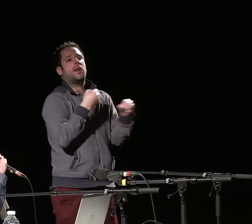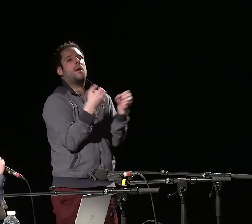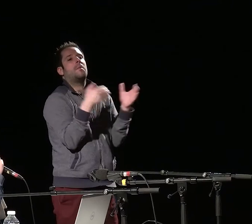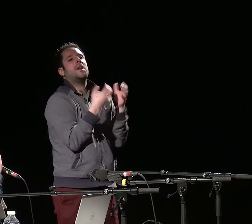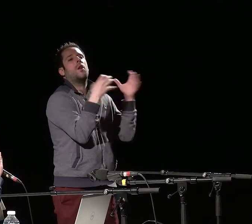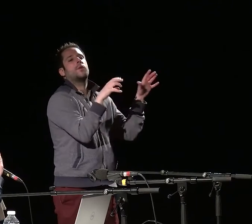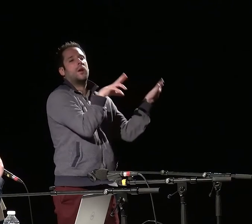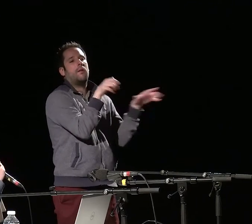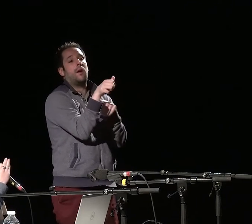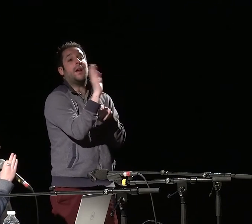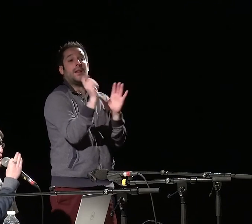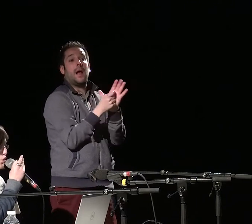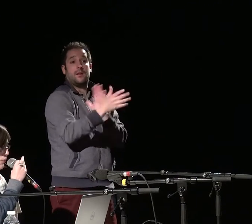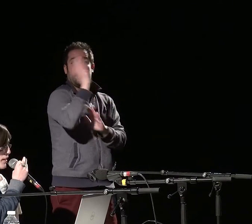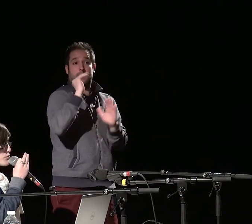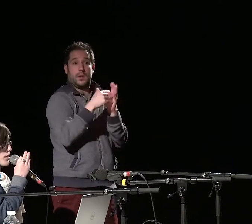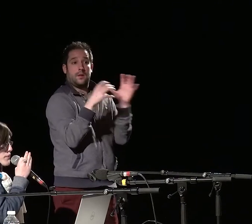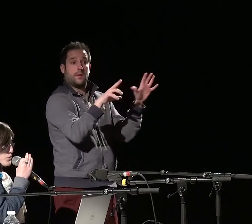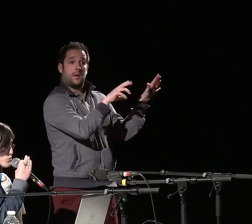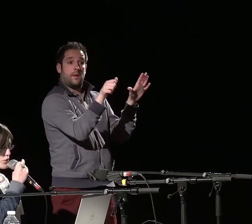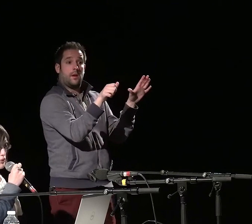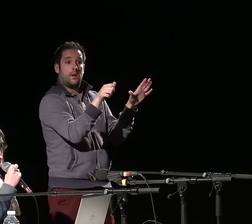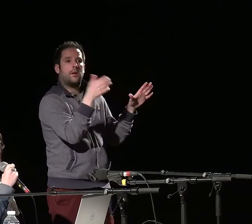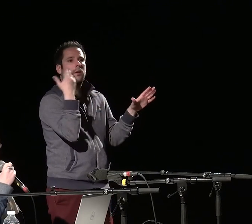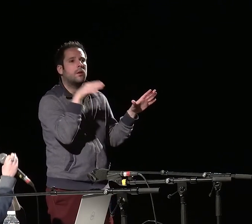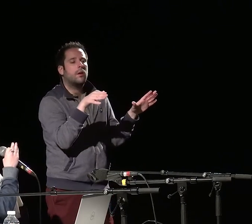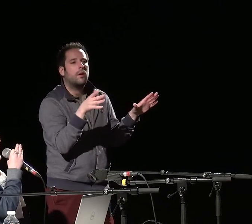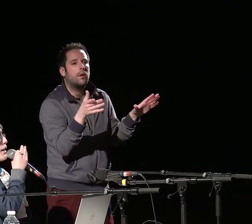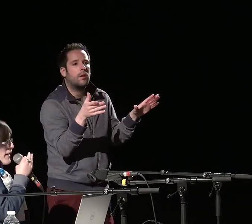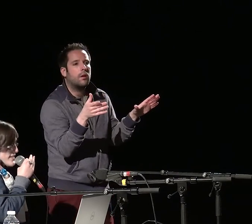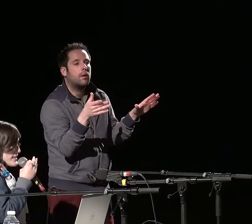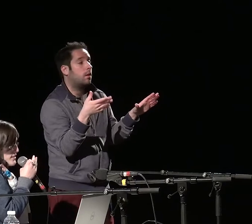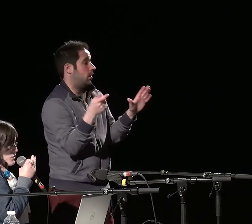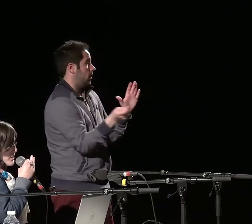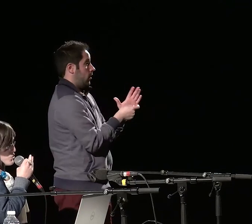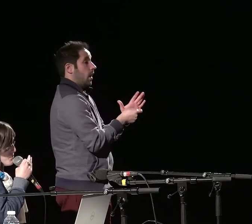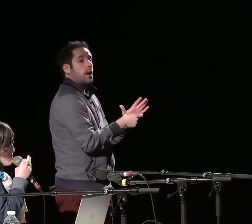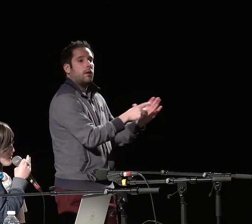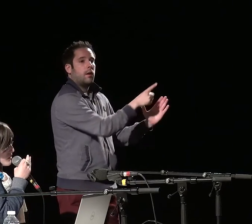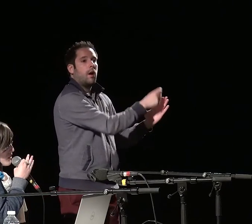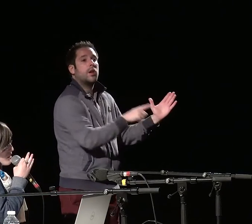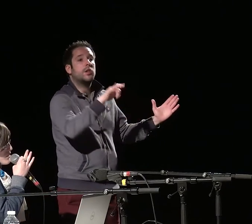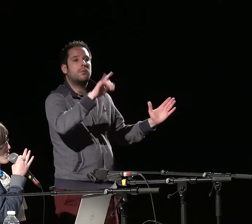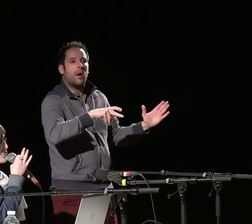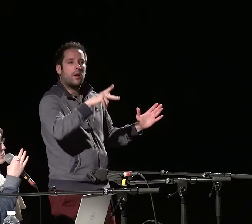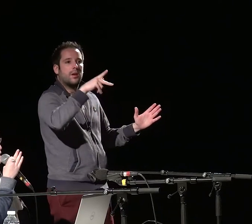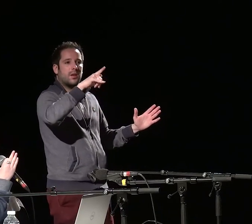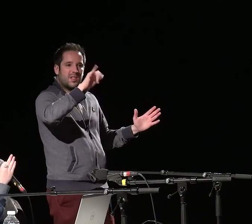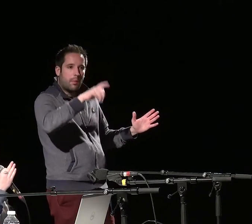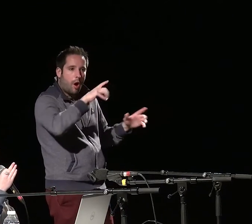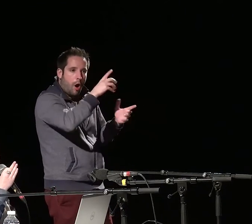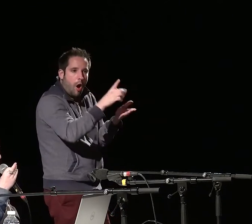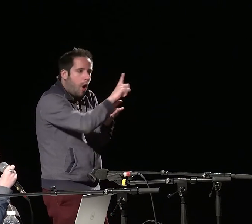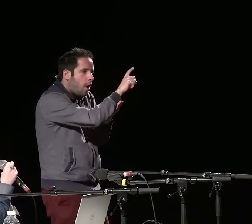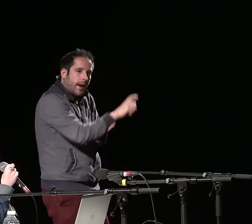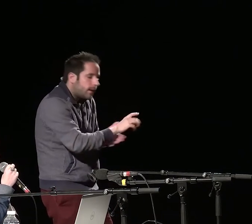manière un peu contemporaine à l'époque, le problème de la condition de vie en prison. Et c'est à partir des enquêtes du GIP que Foucault a pu